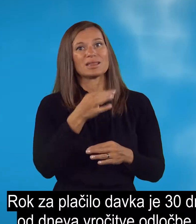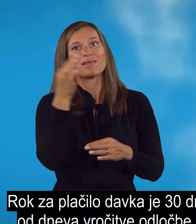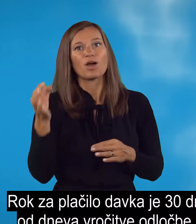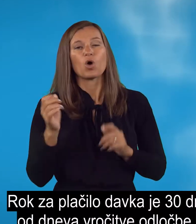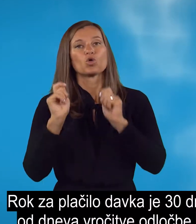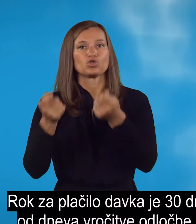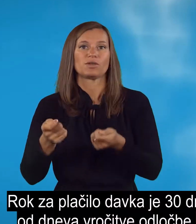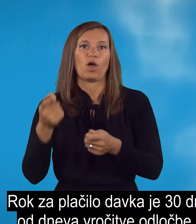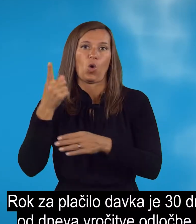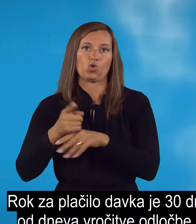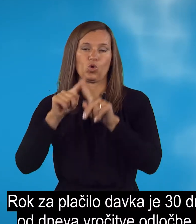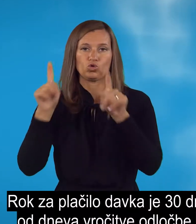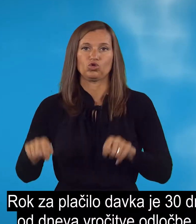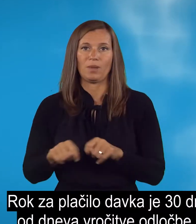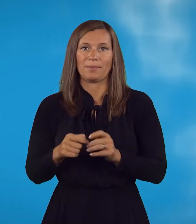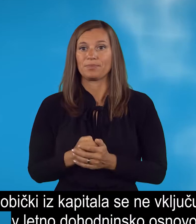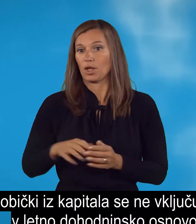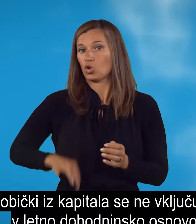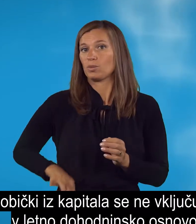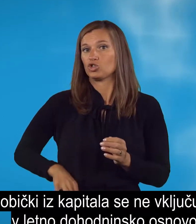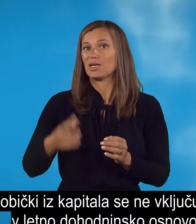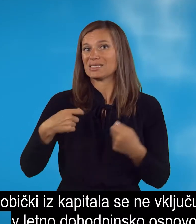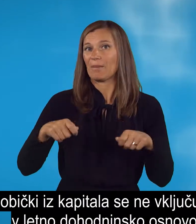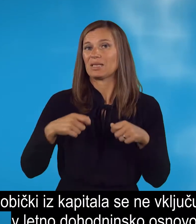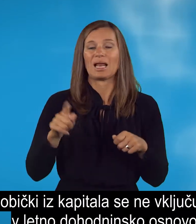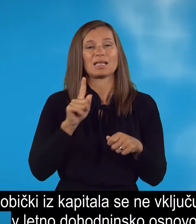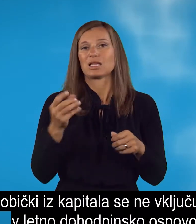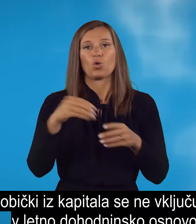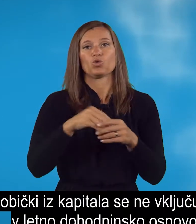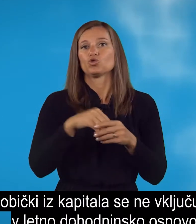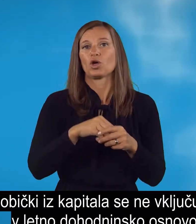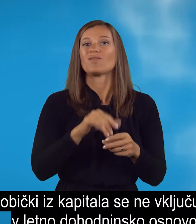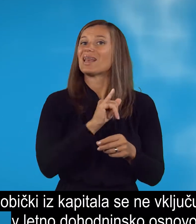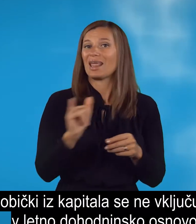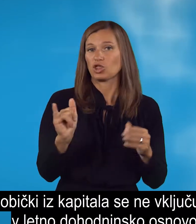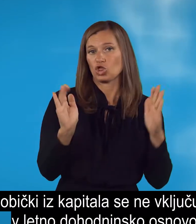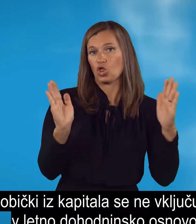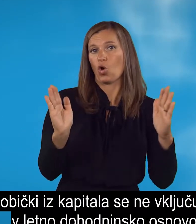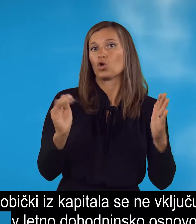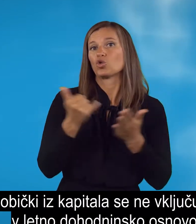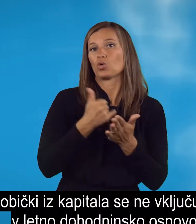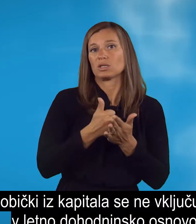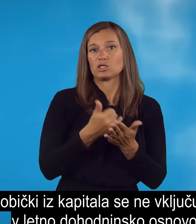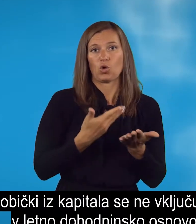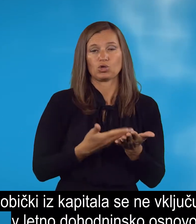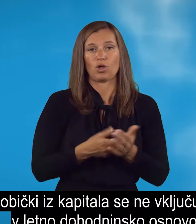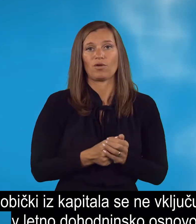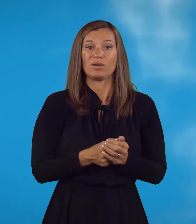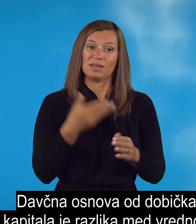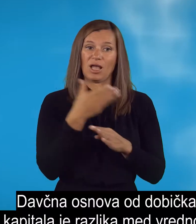vročitve odločbe. Dobički iz kapitala se ne vključujejo v letno dohodninsko osnovo. Davčna osnova